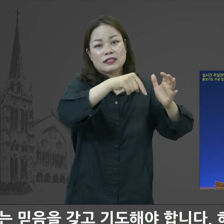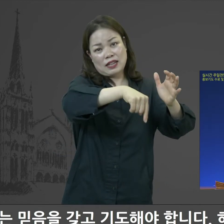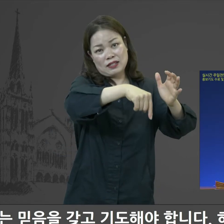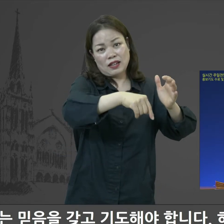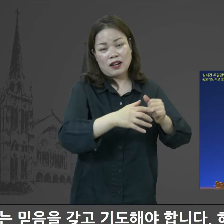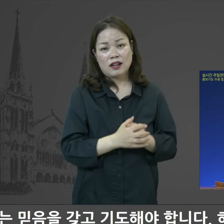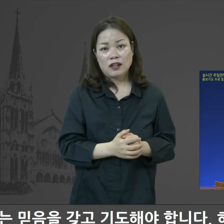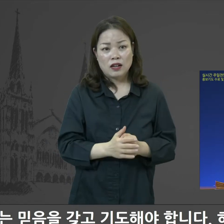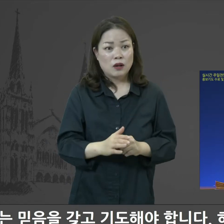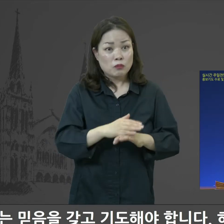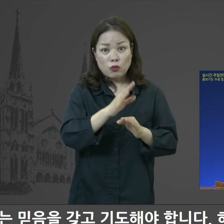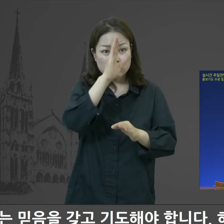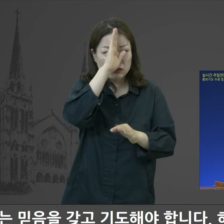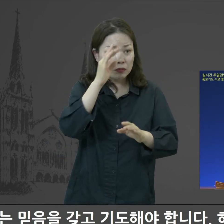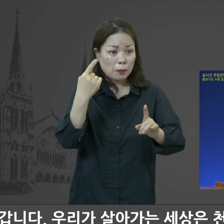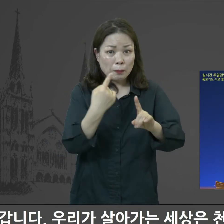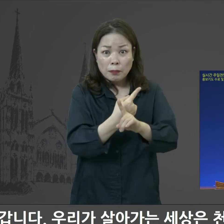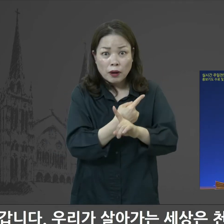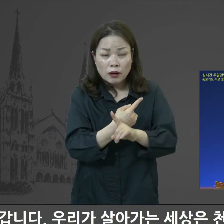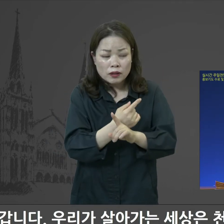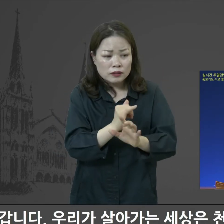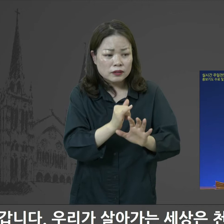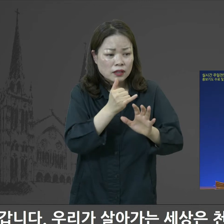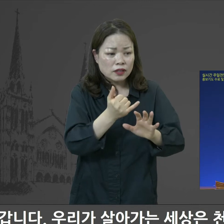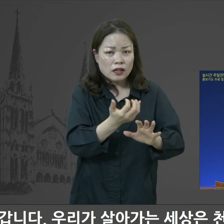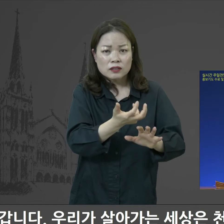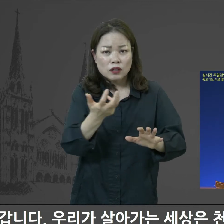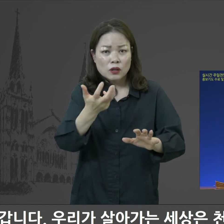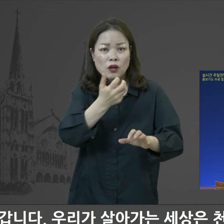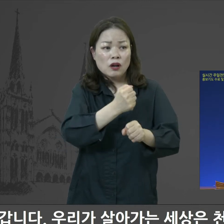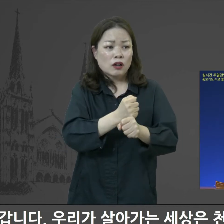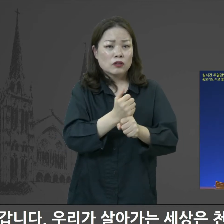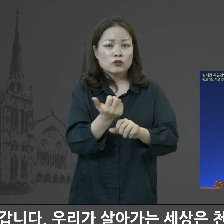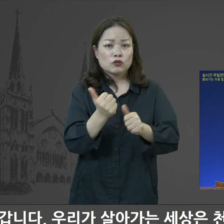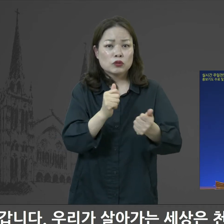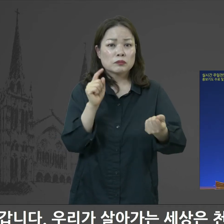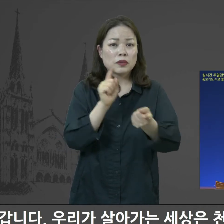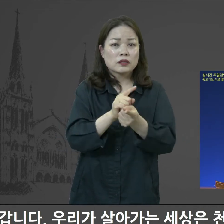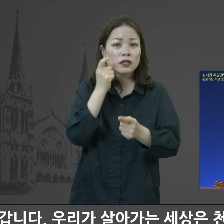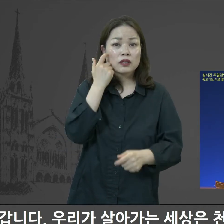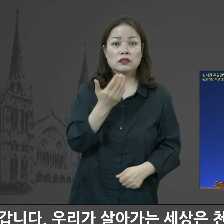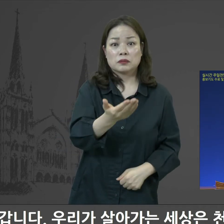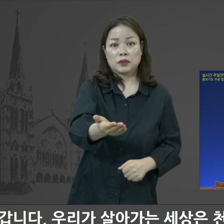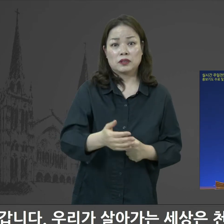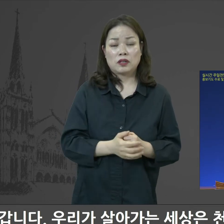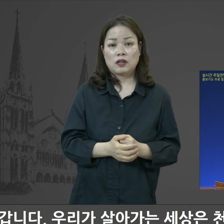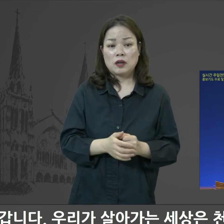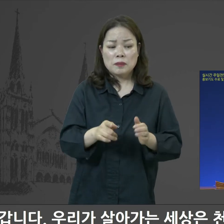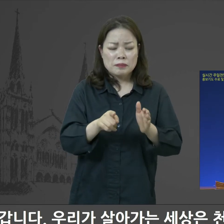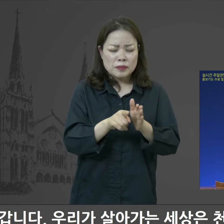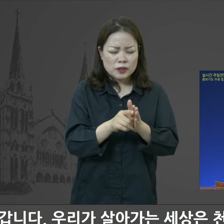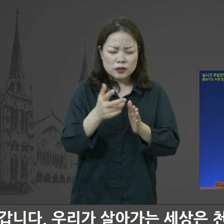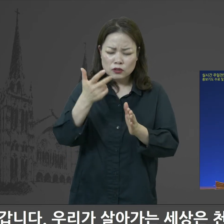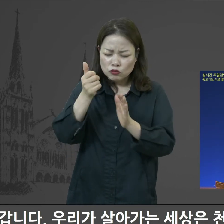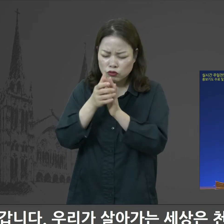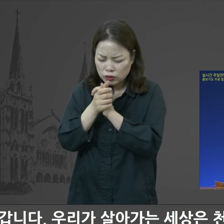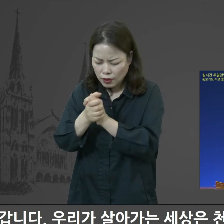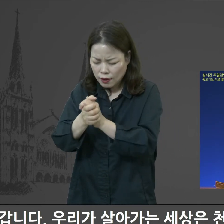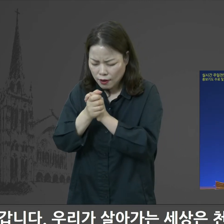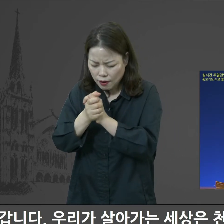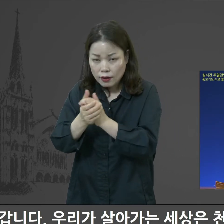세상살이입니다. 모든 질병이 치료받는다면 세상을 떠나 죽음을 맞이할 사람이 어디 있겠습니까? 우리가 믿음의 기도를 주님 앞에